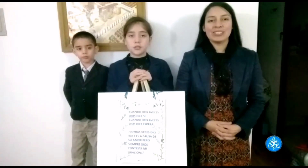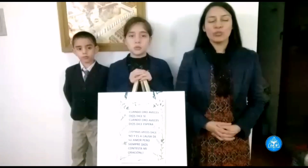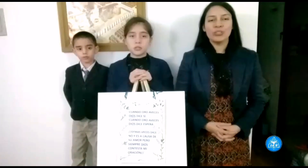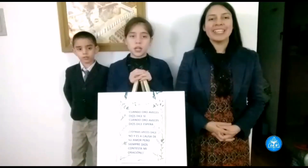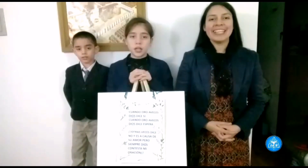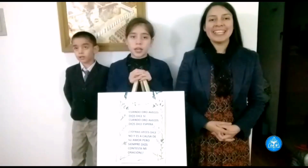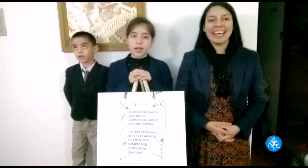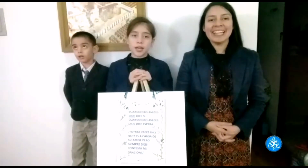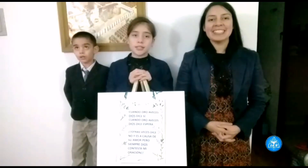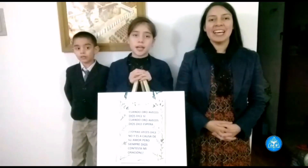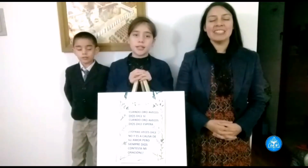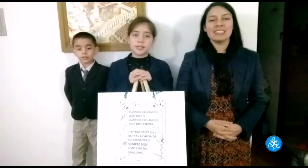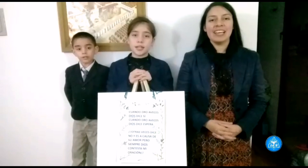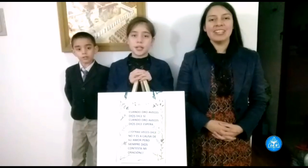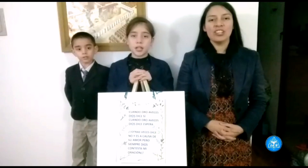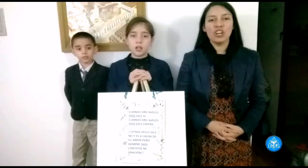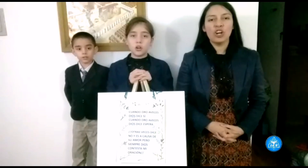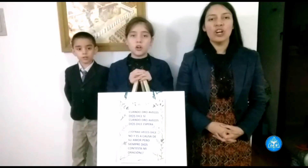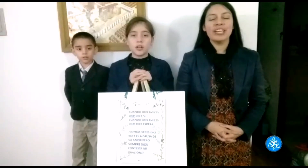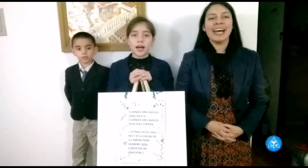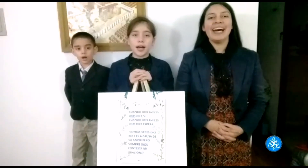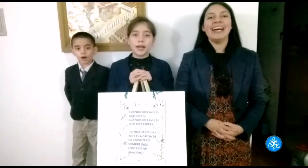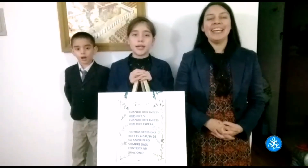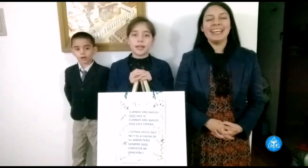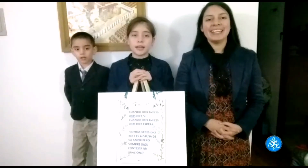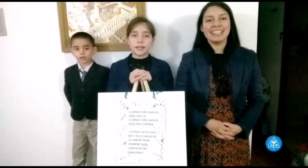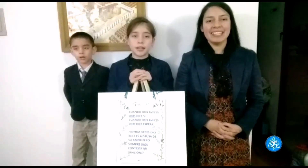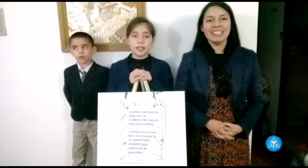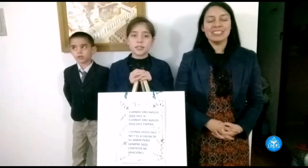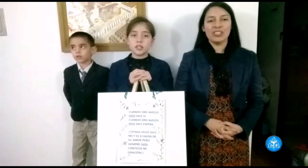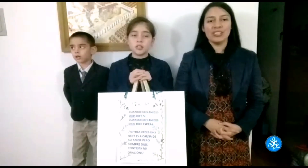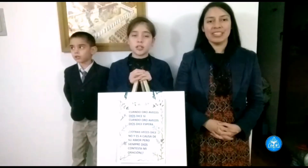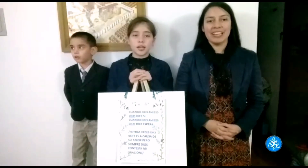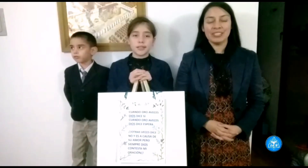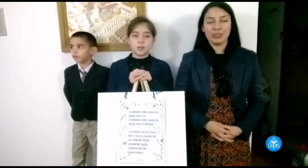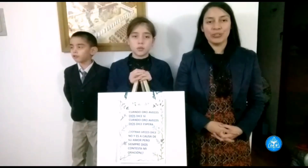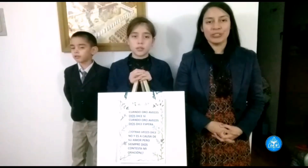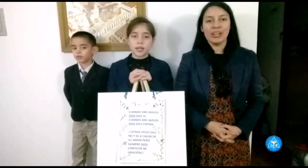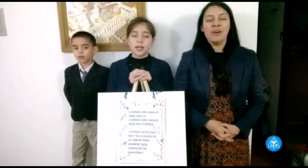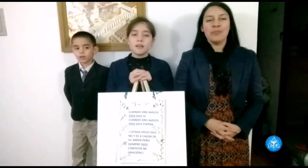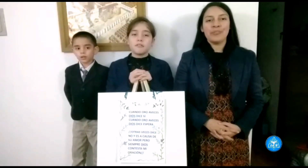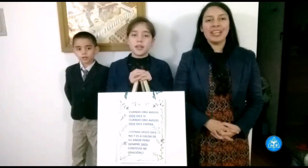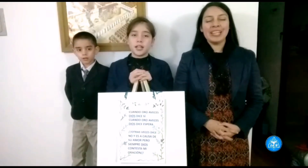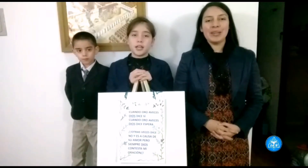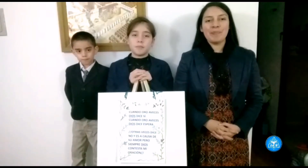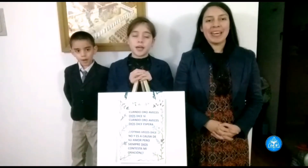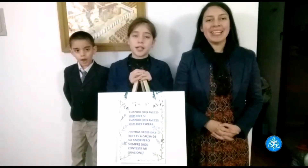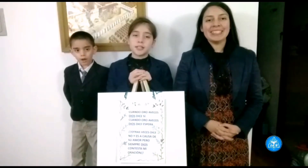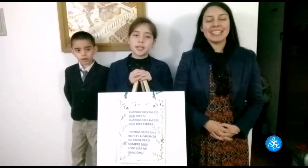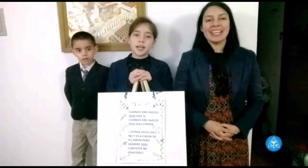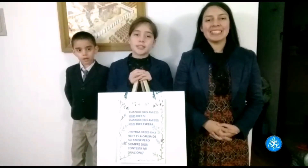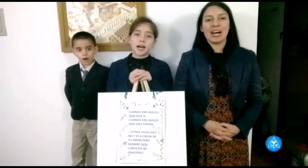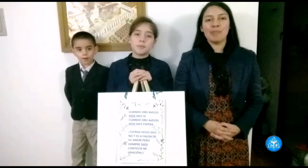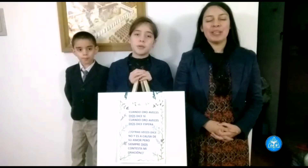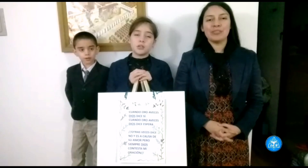sus riquezas en gloria en Cristo Jesús. Filipenses